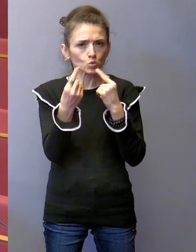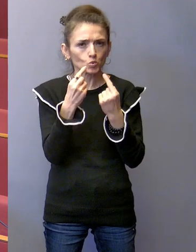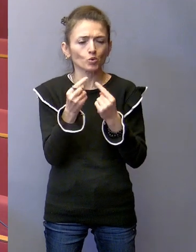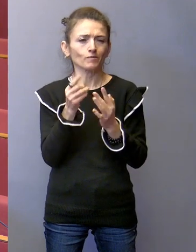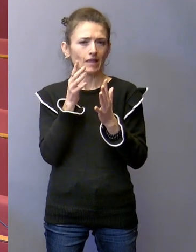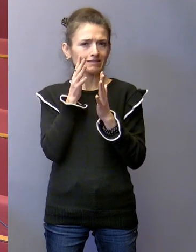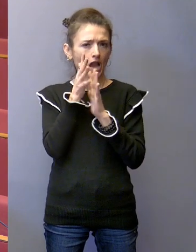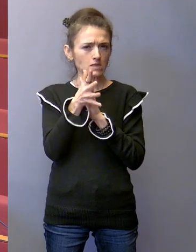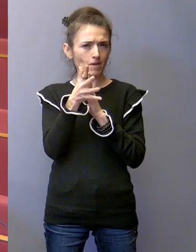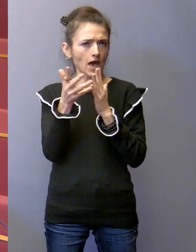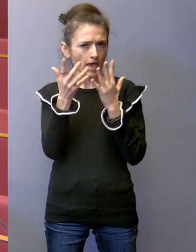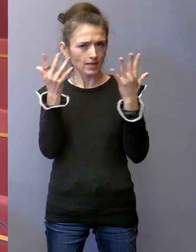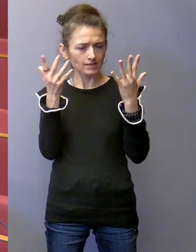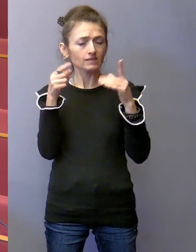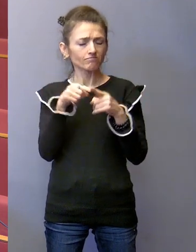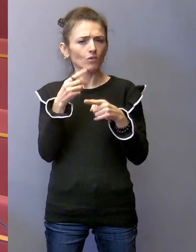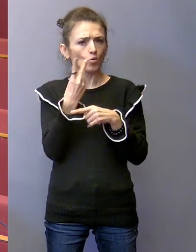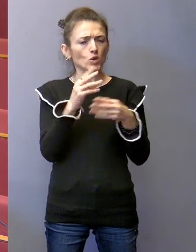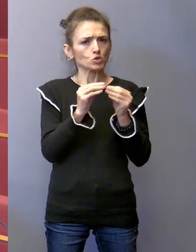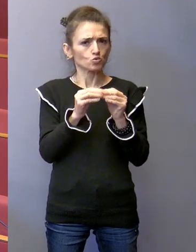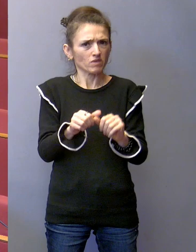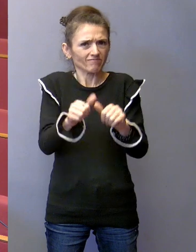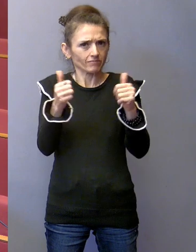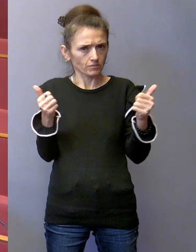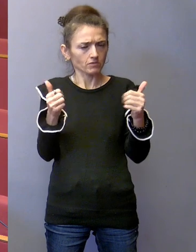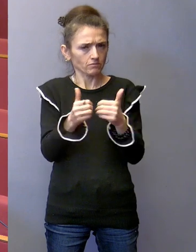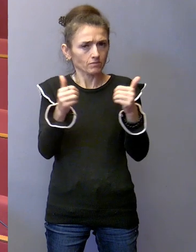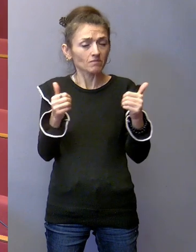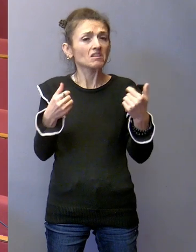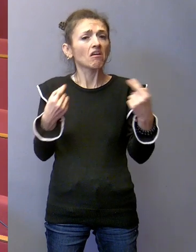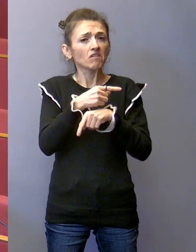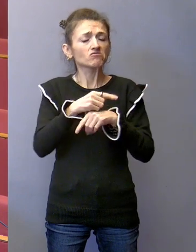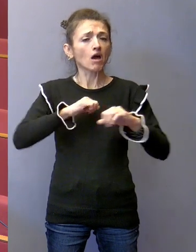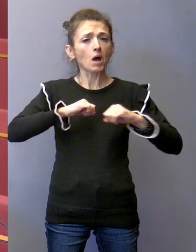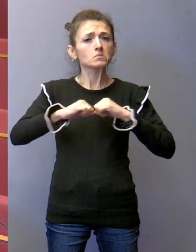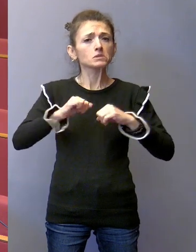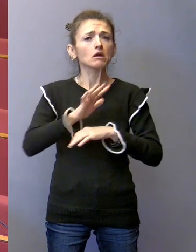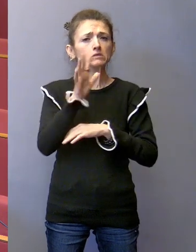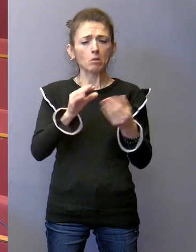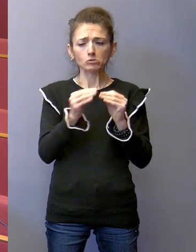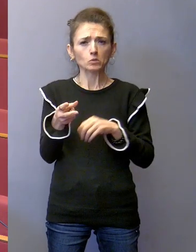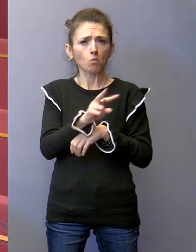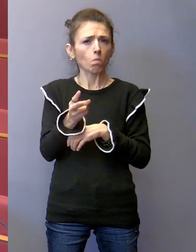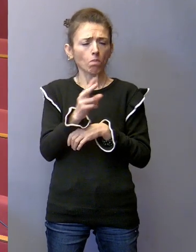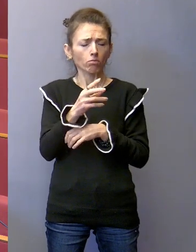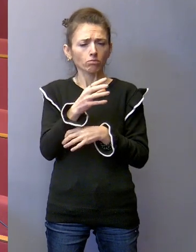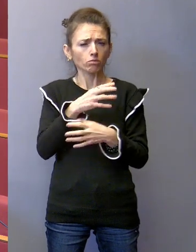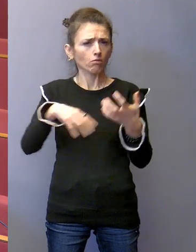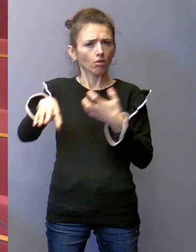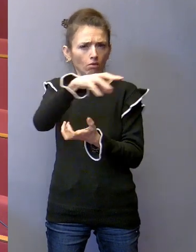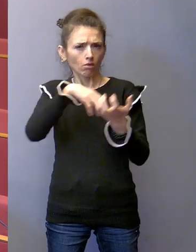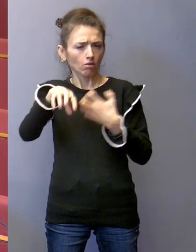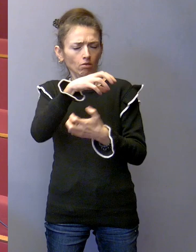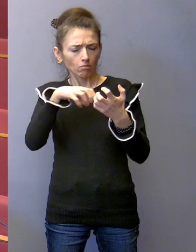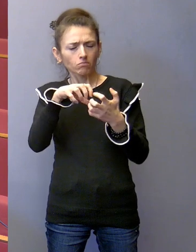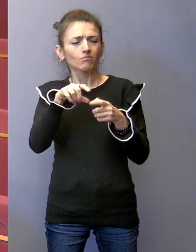in qualche maniera distinguono i due strumenti strumenti che invece da questa amministrazione sembra voler confondere sembra voler omettere